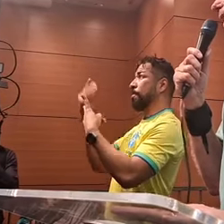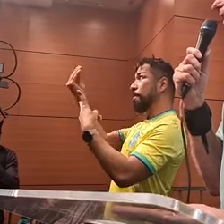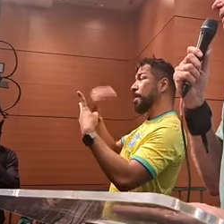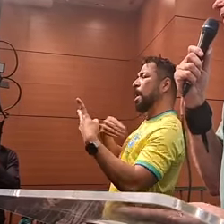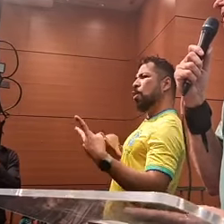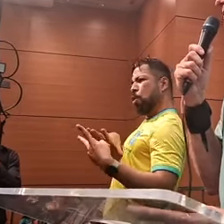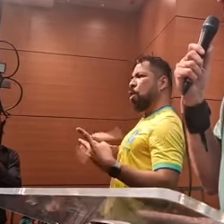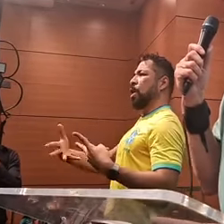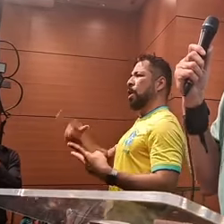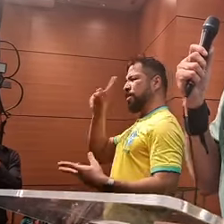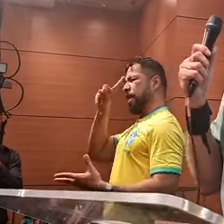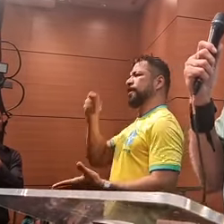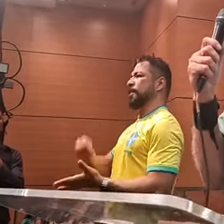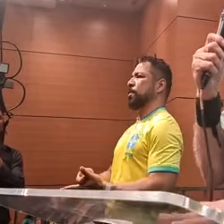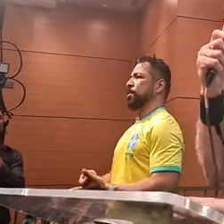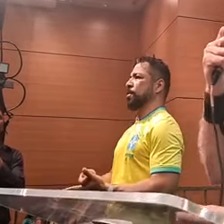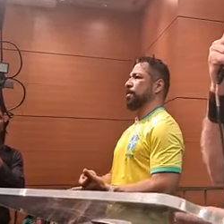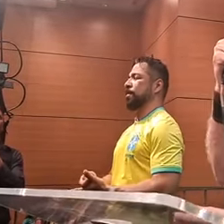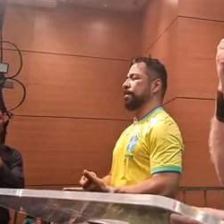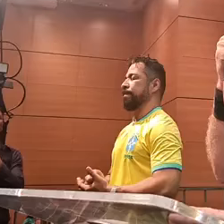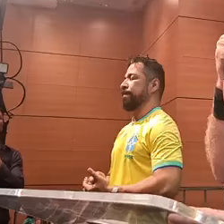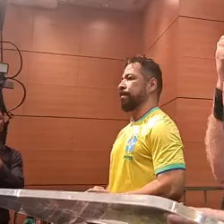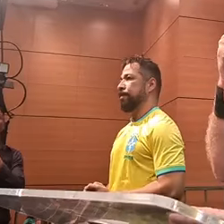coragem para decidir.